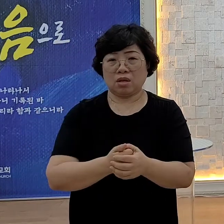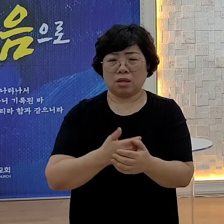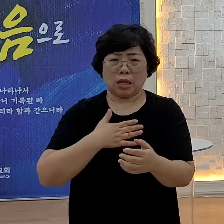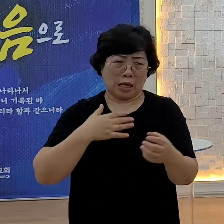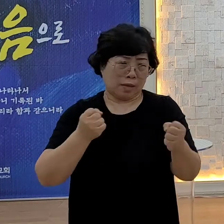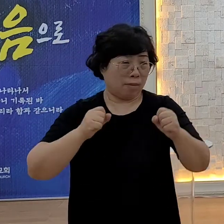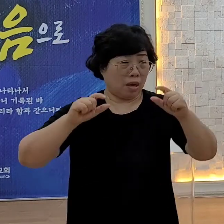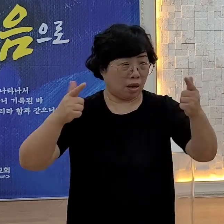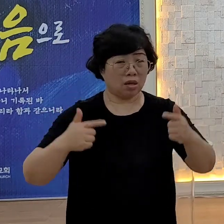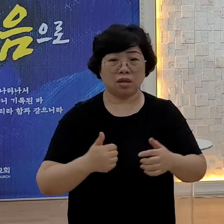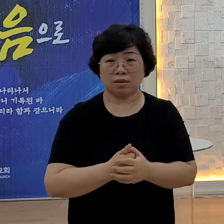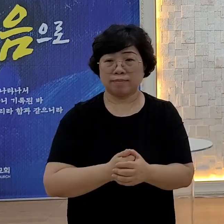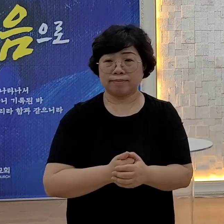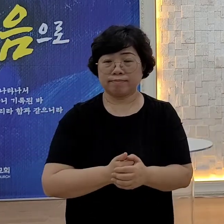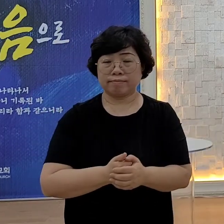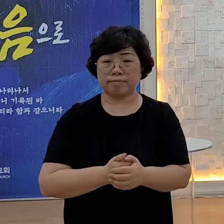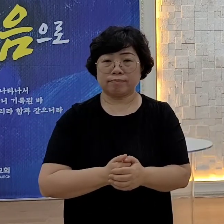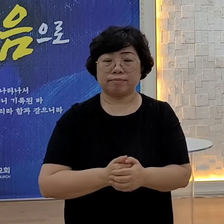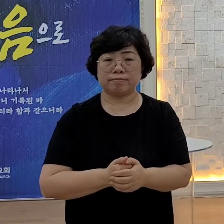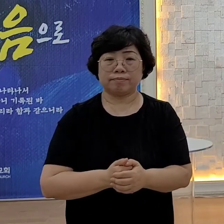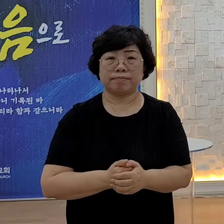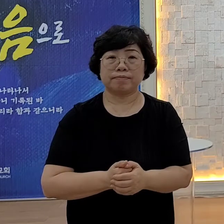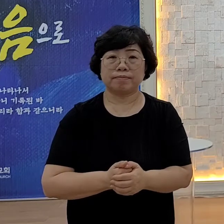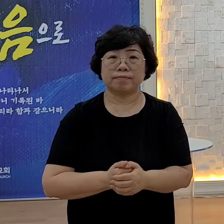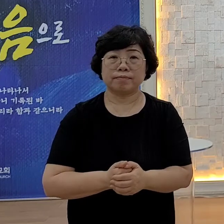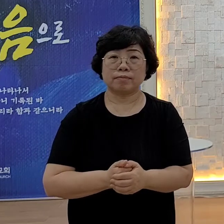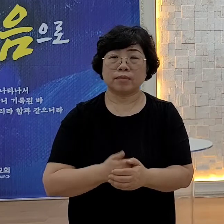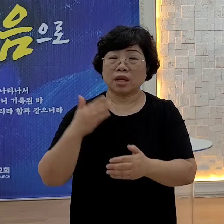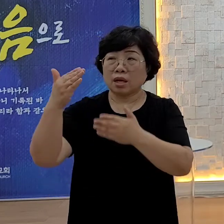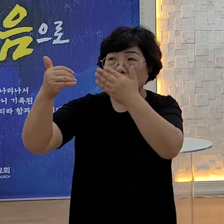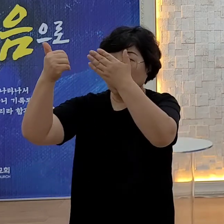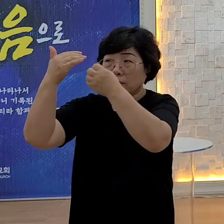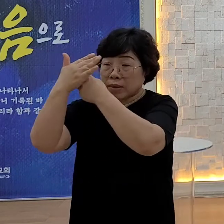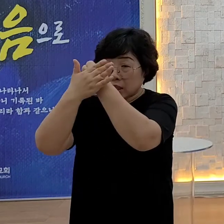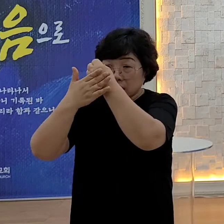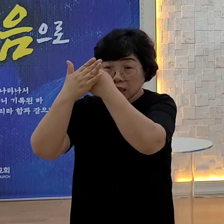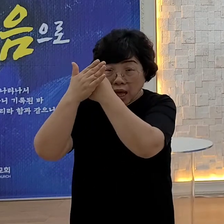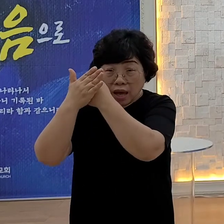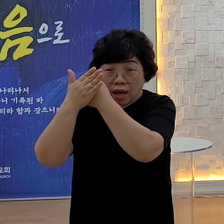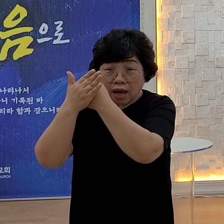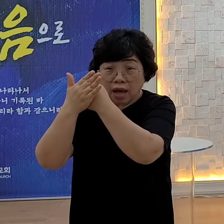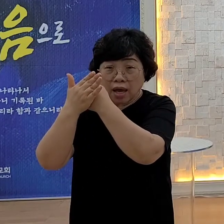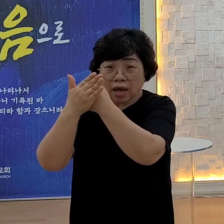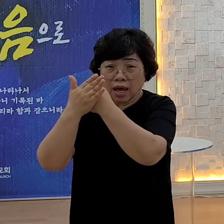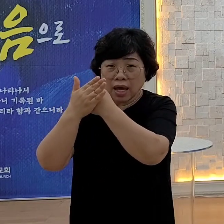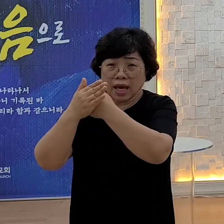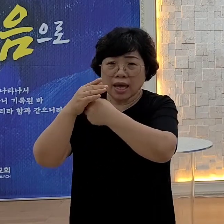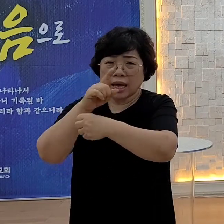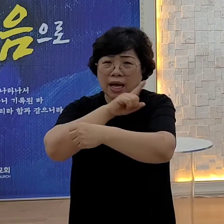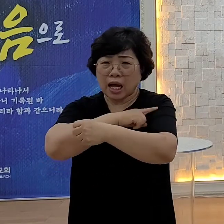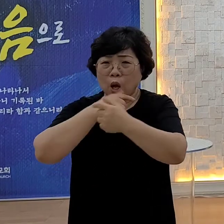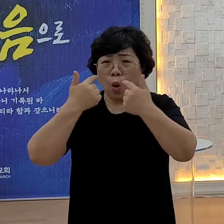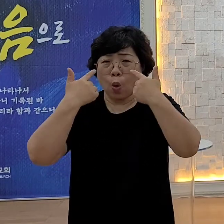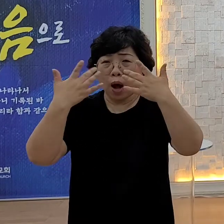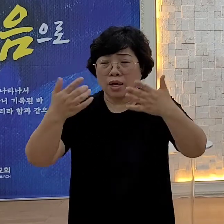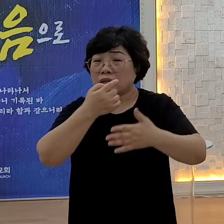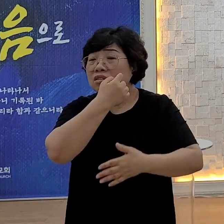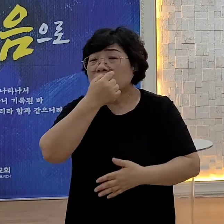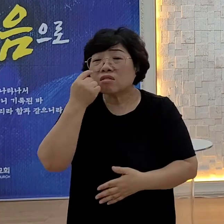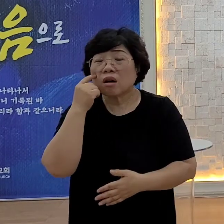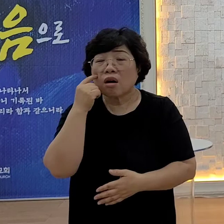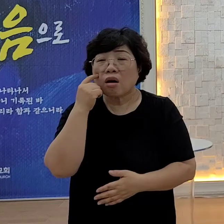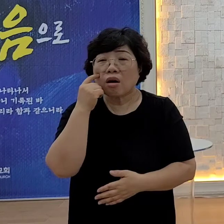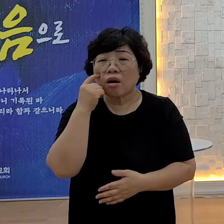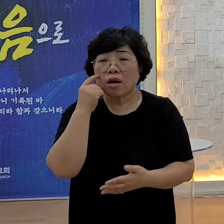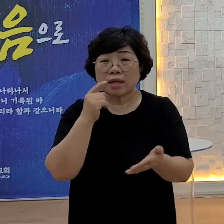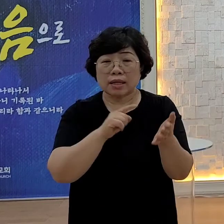사라의 이야기를 통해서 배우게 되는 것이죠. 그래서 여러분, 이 하나님의 은혜에 대한 가장 명백한 증거가 있는 곳이